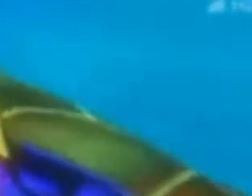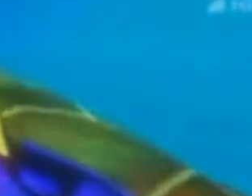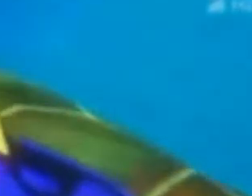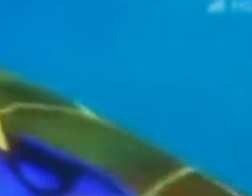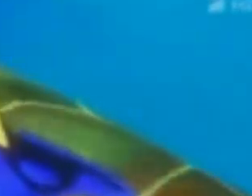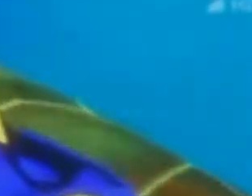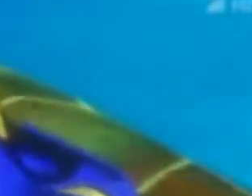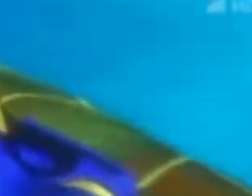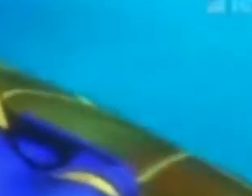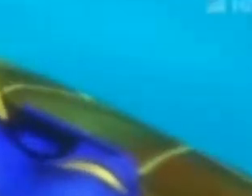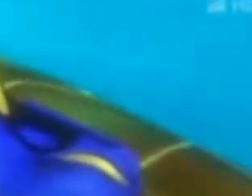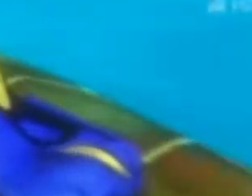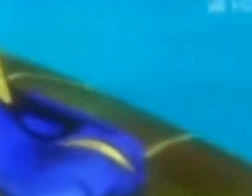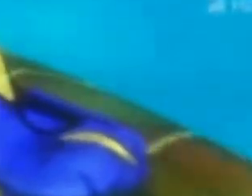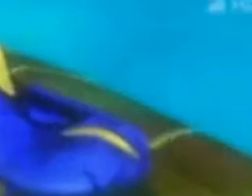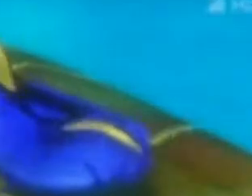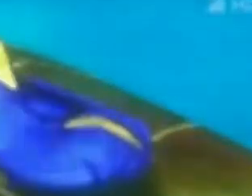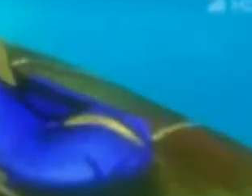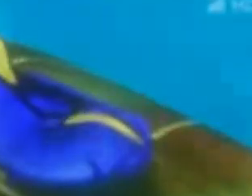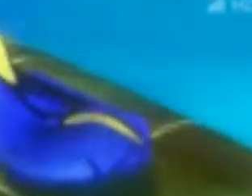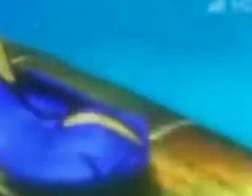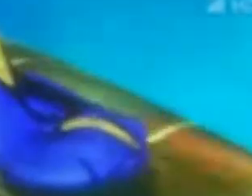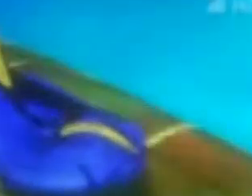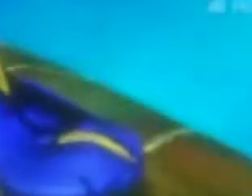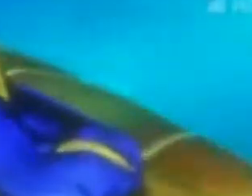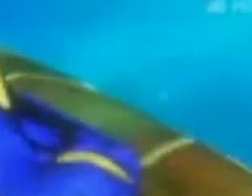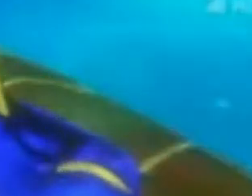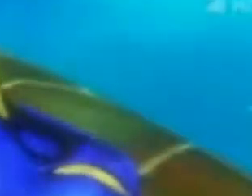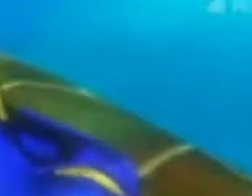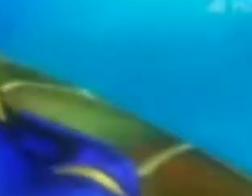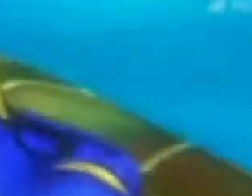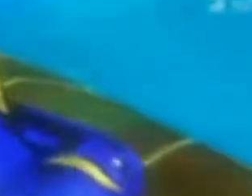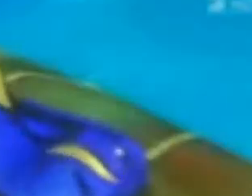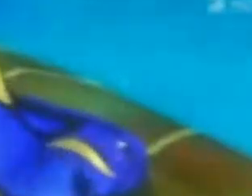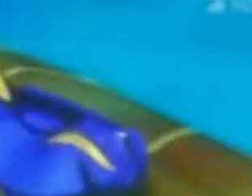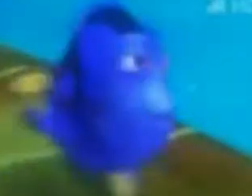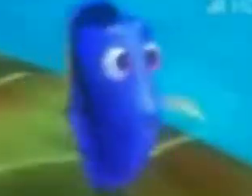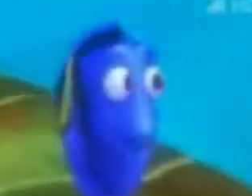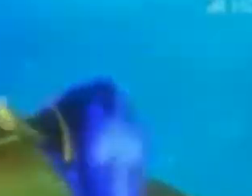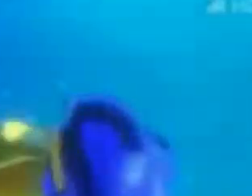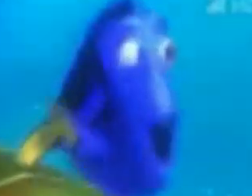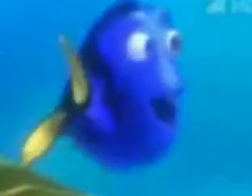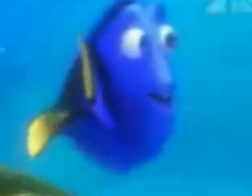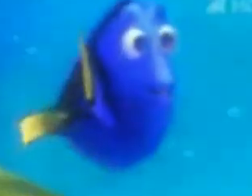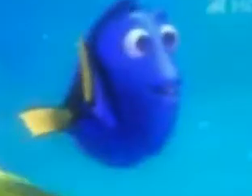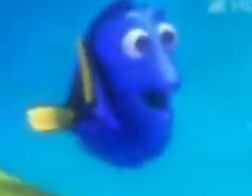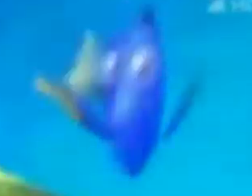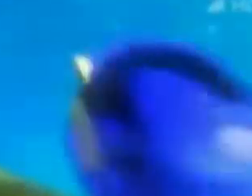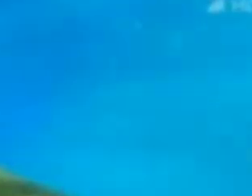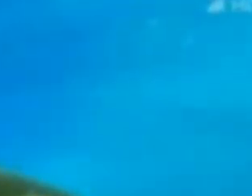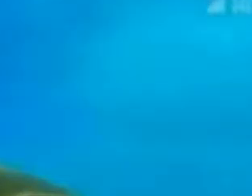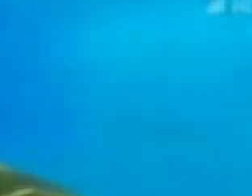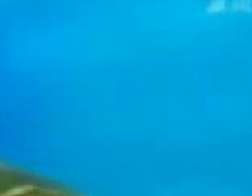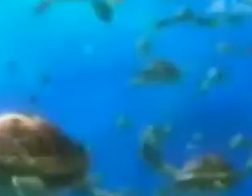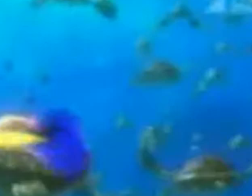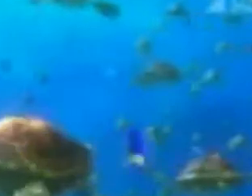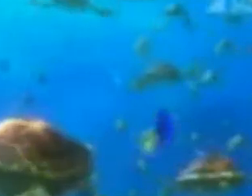Desculpe. Foi culpa minha, foi culpa... 5, 6, 29, 30, atenção, lá vou